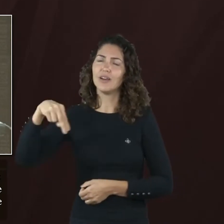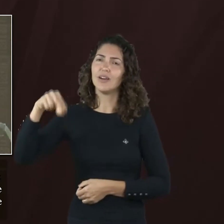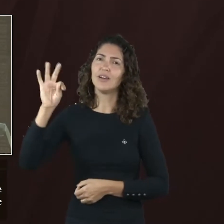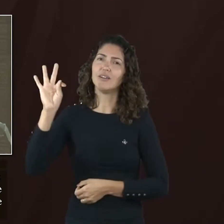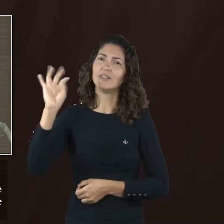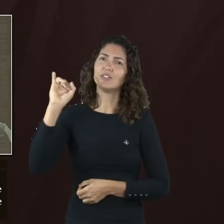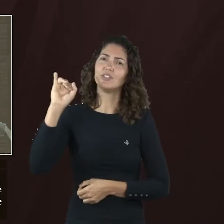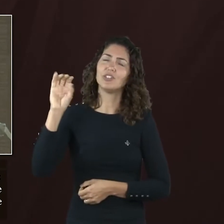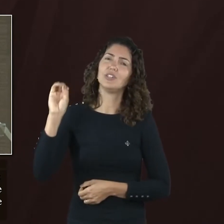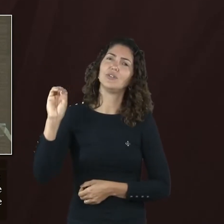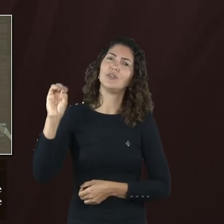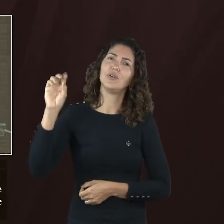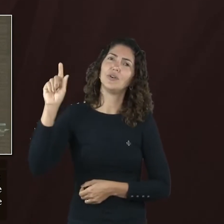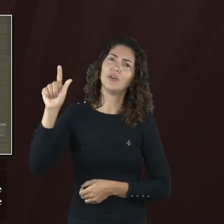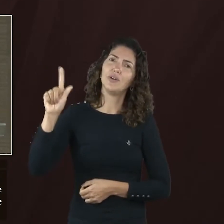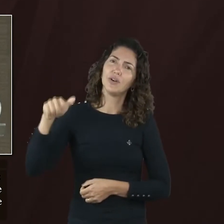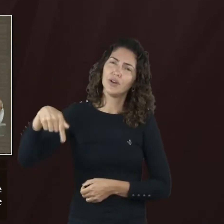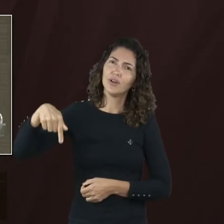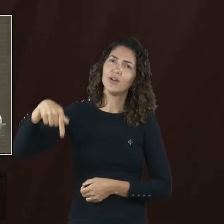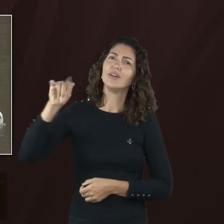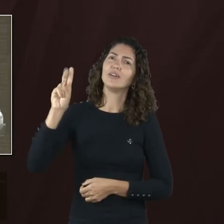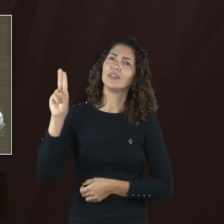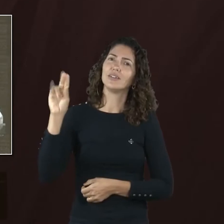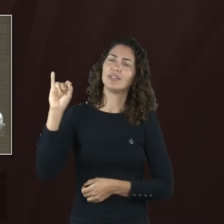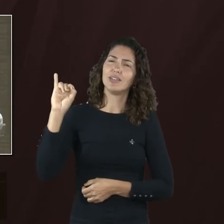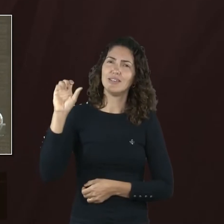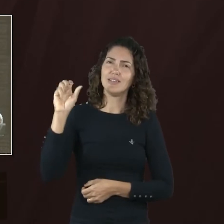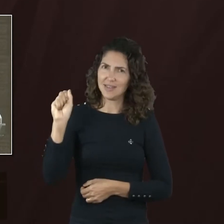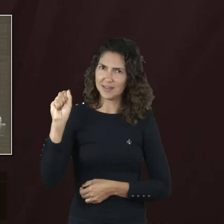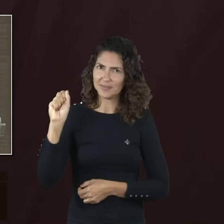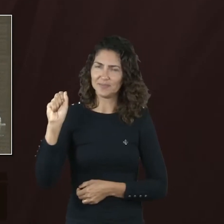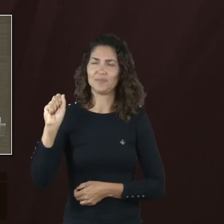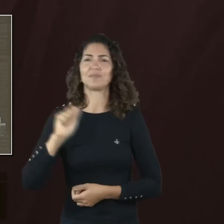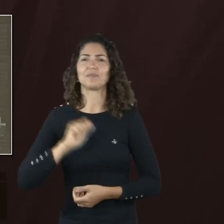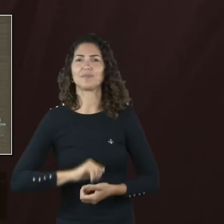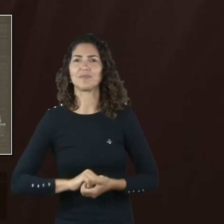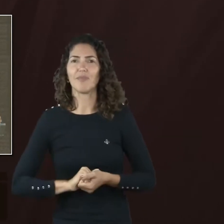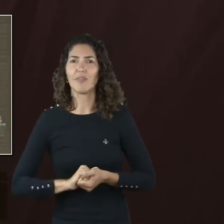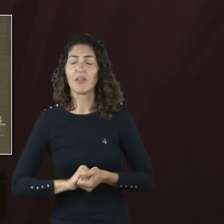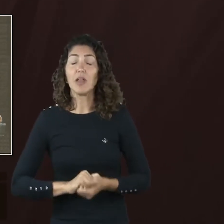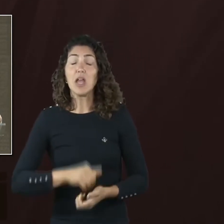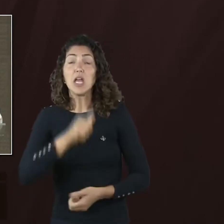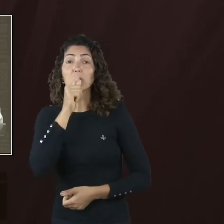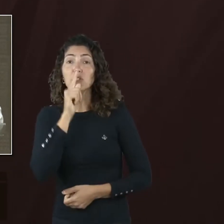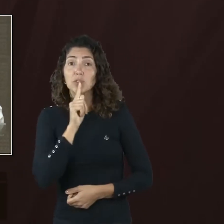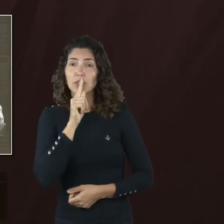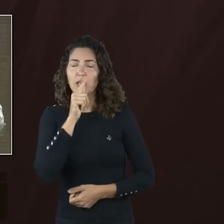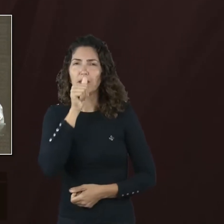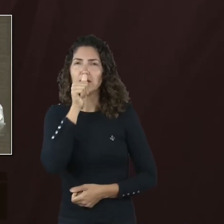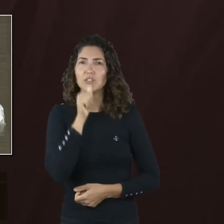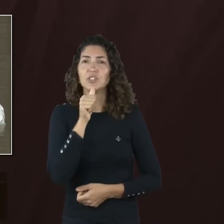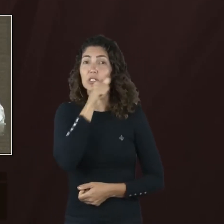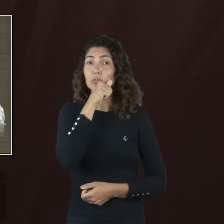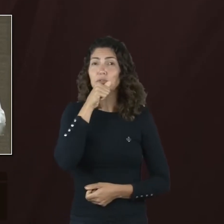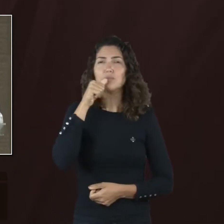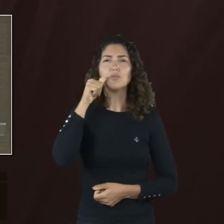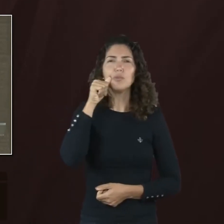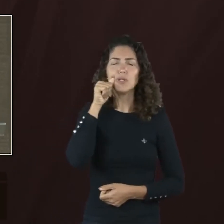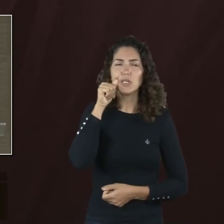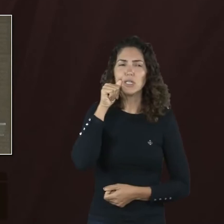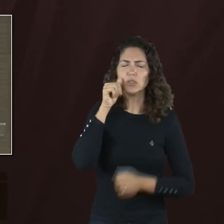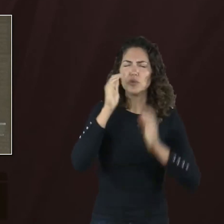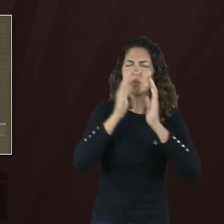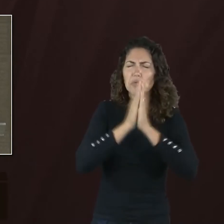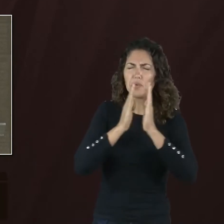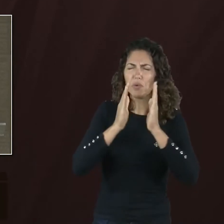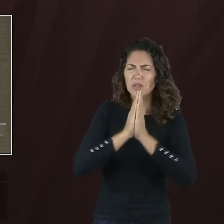Saulo. E servindo eles ao Senhor e jejuando, disse o Espírito